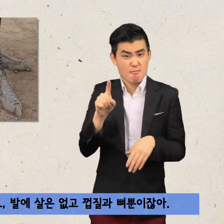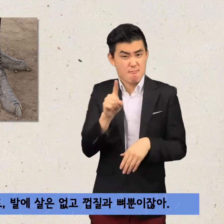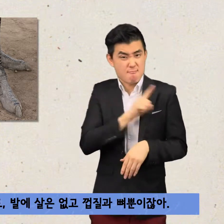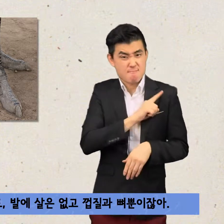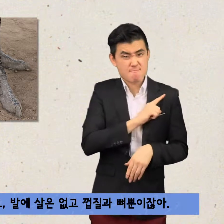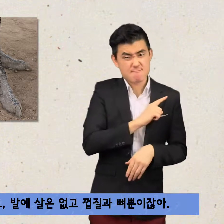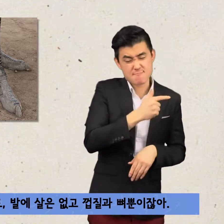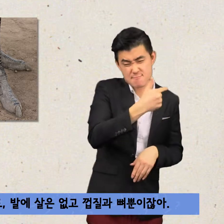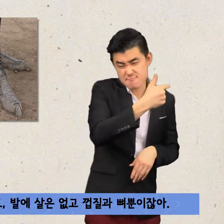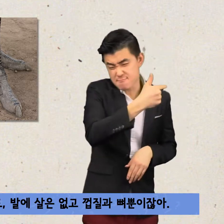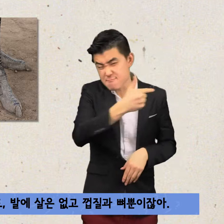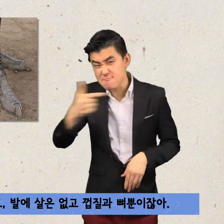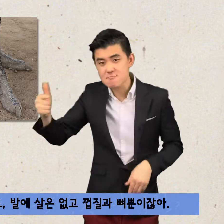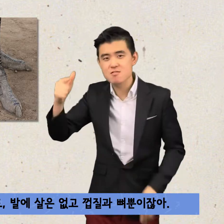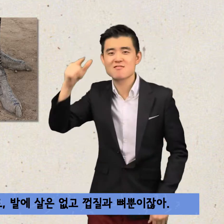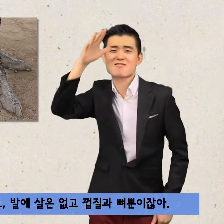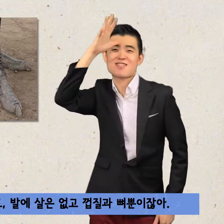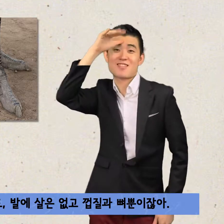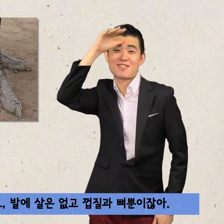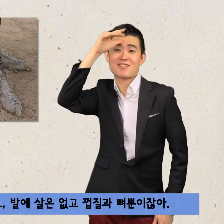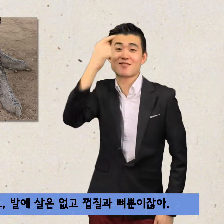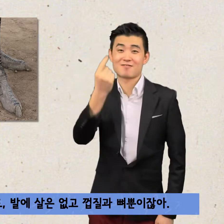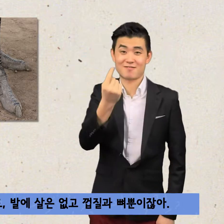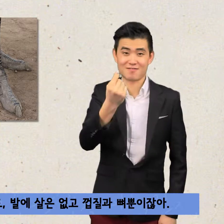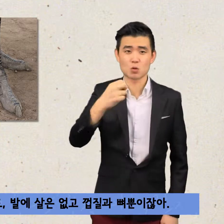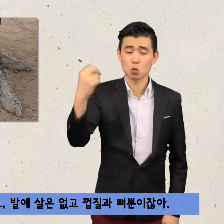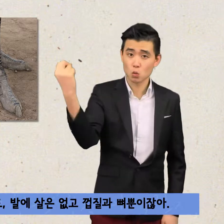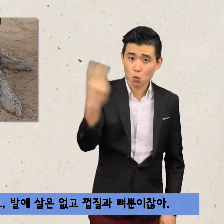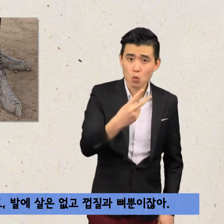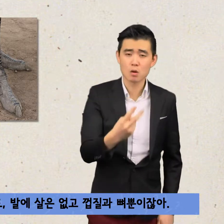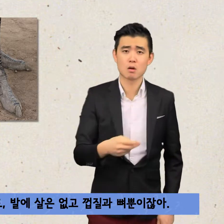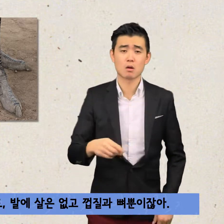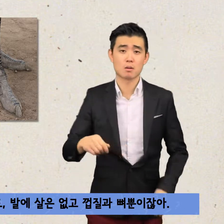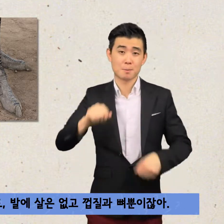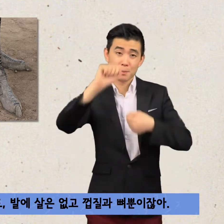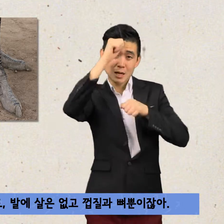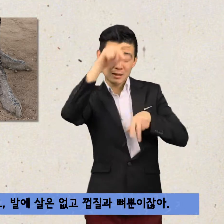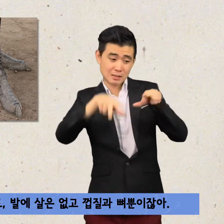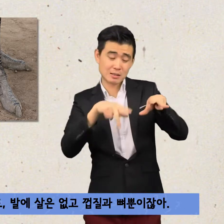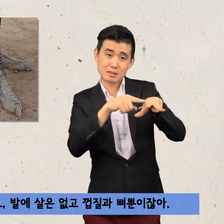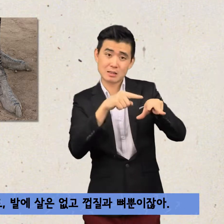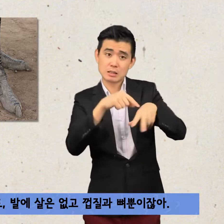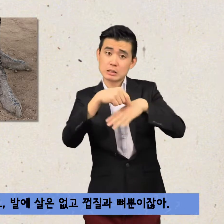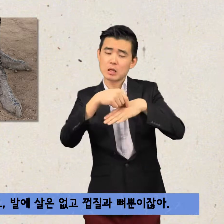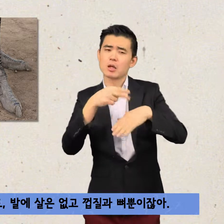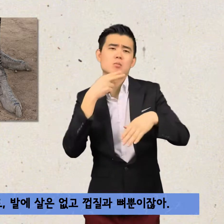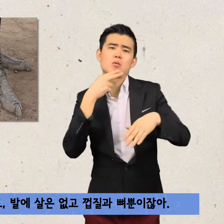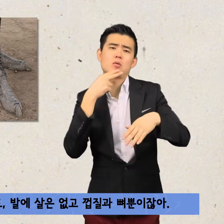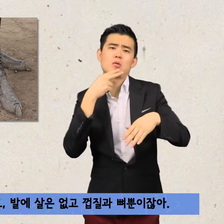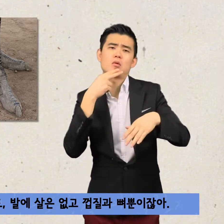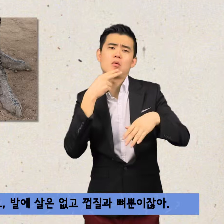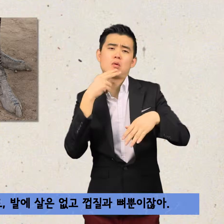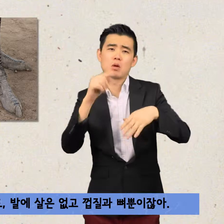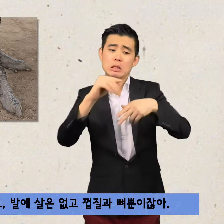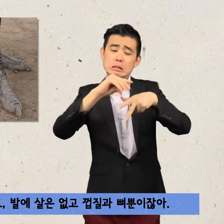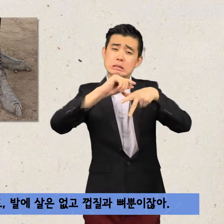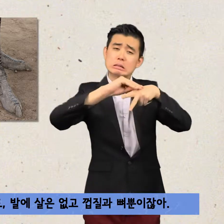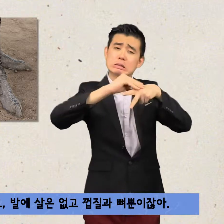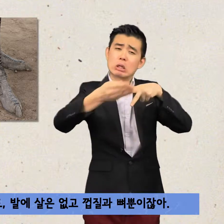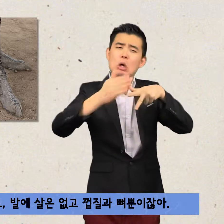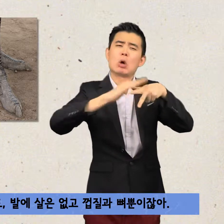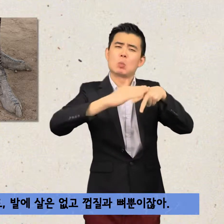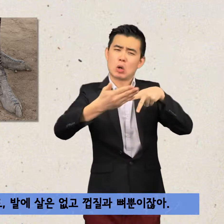조류 중에서는 제법 큰 닭도 발에 살은 없고 껍질과